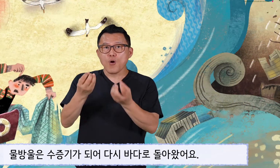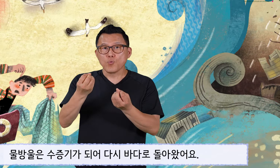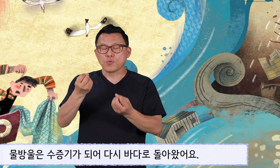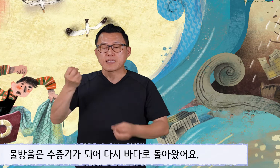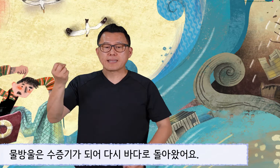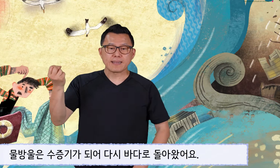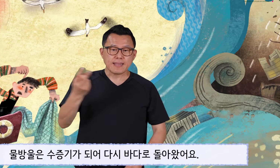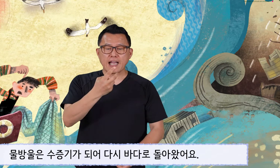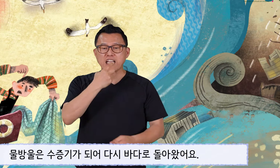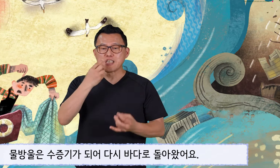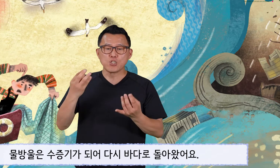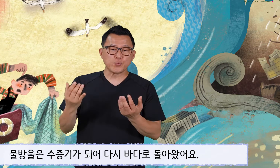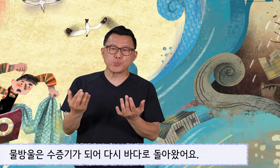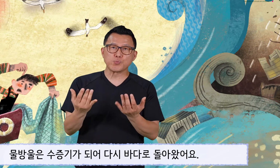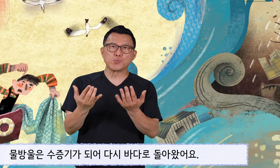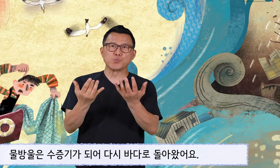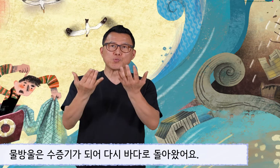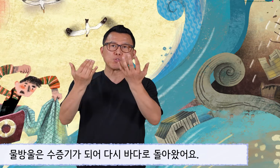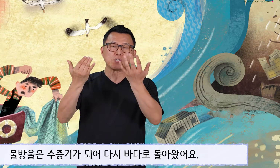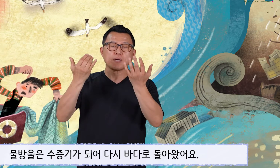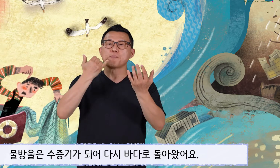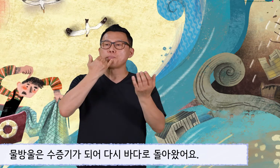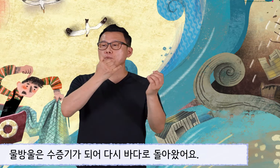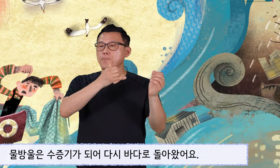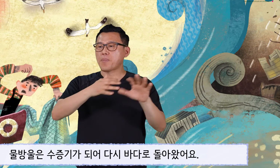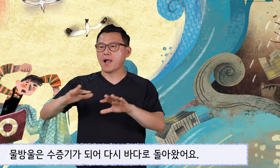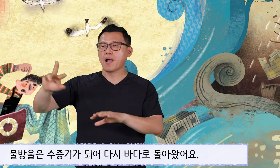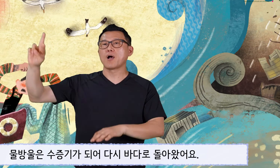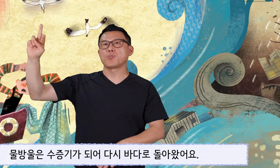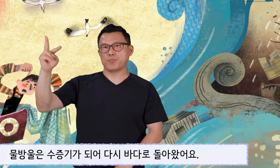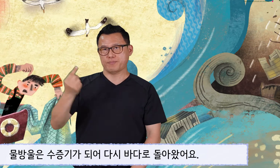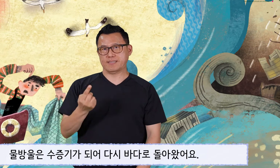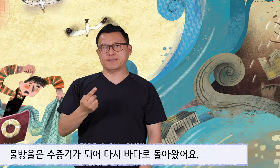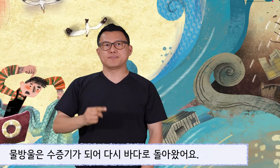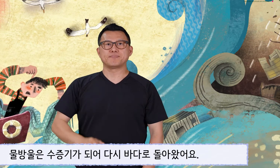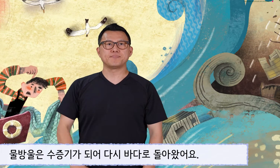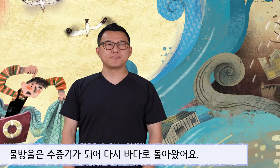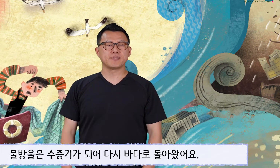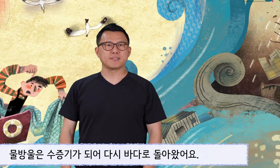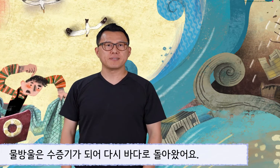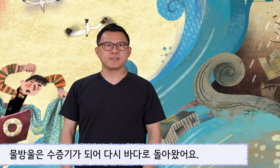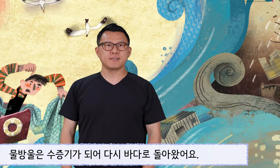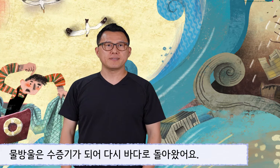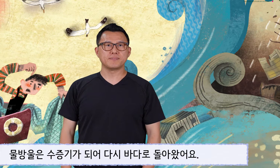물방울은 수증기가 되어 다시 바다로 돌아왔어요.